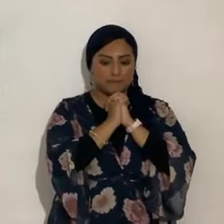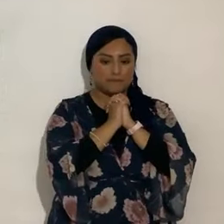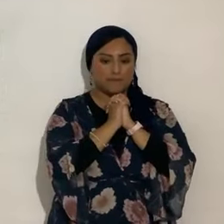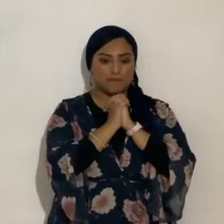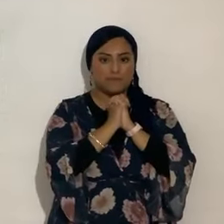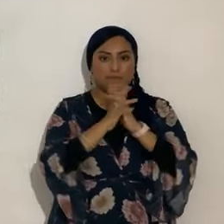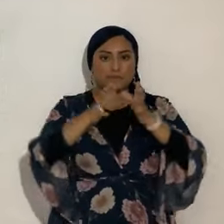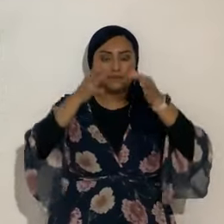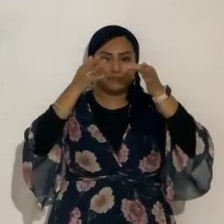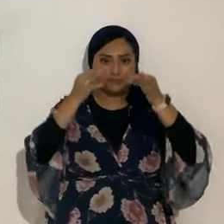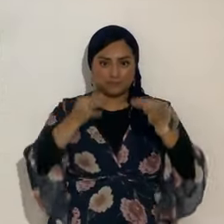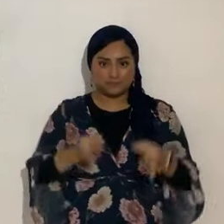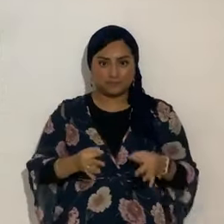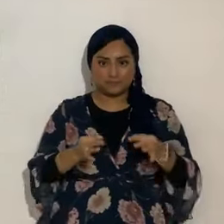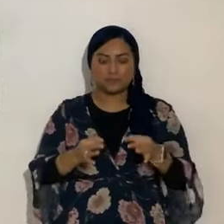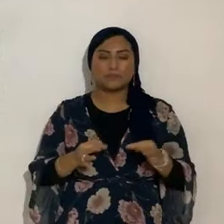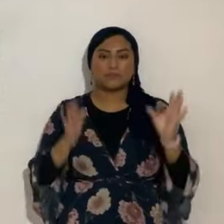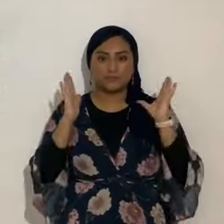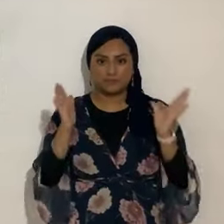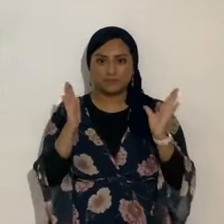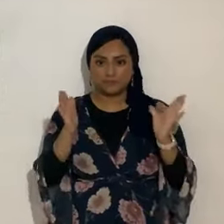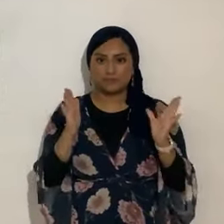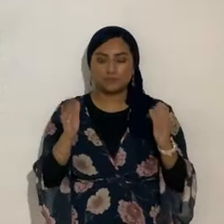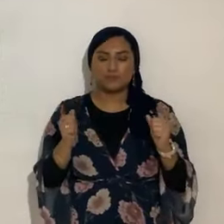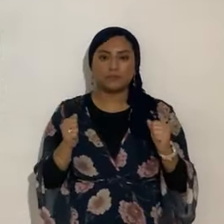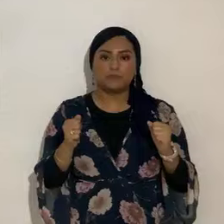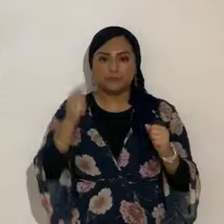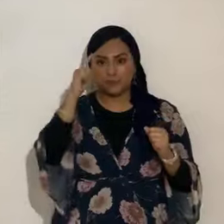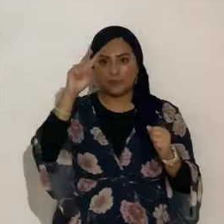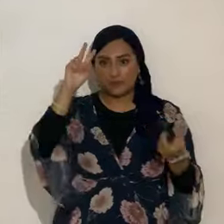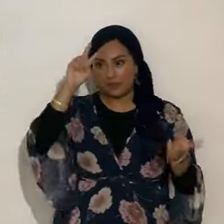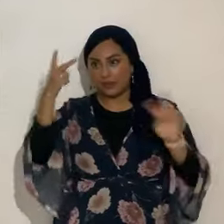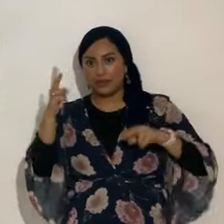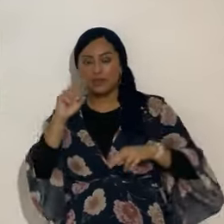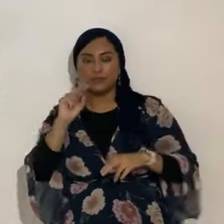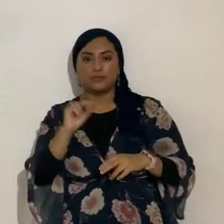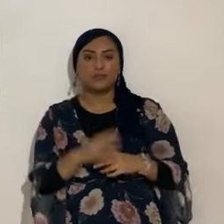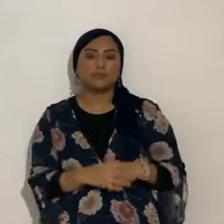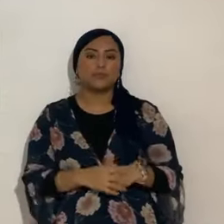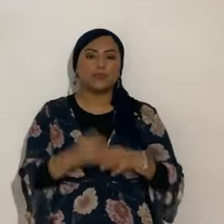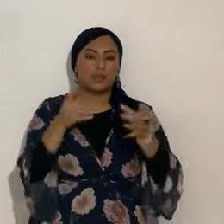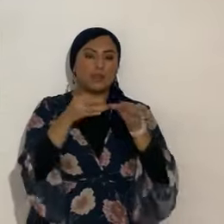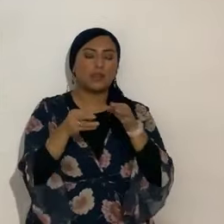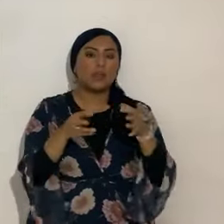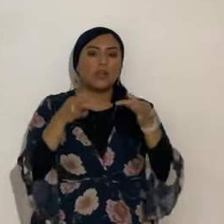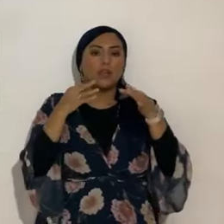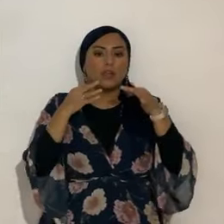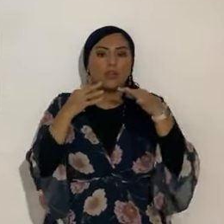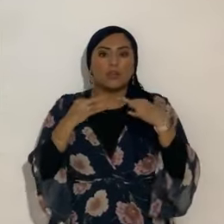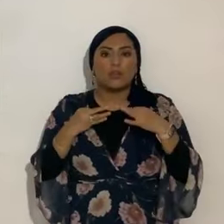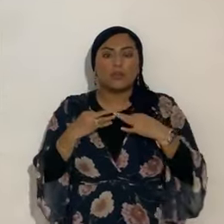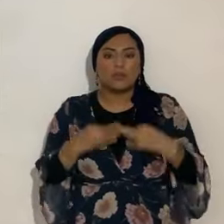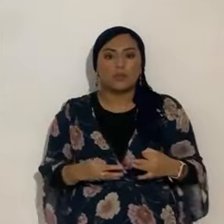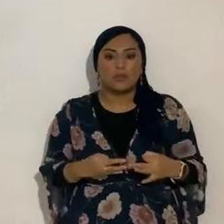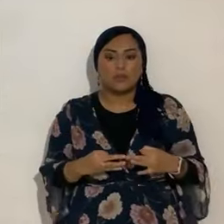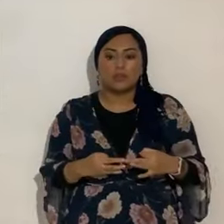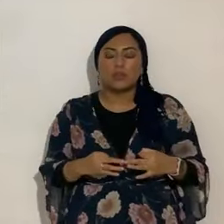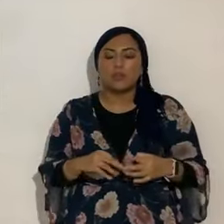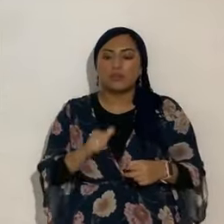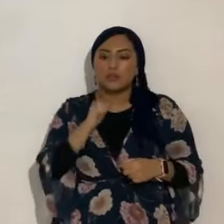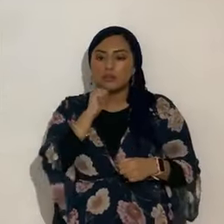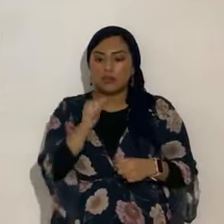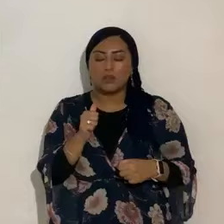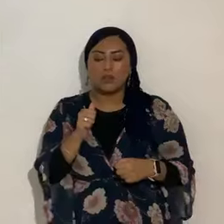La voluntad, fíjense muy bien, parece contradicción, pero no lo es. Ahorita lo explico. La voluntad no